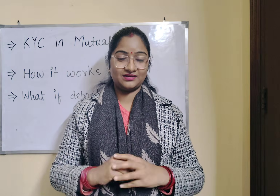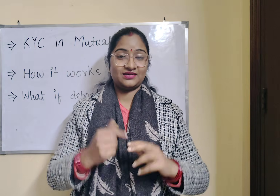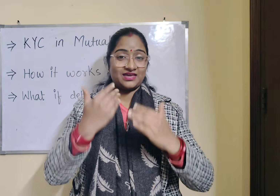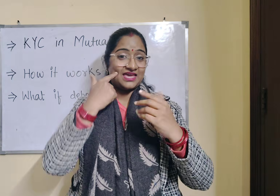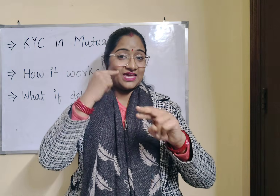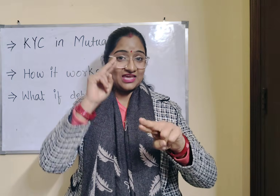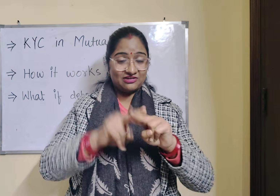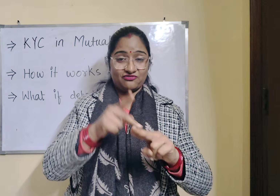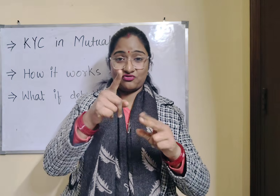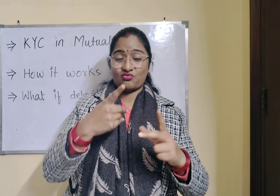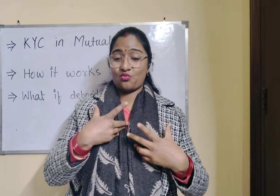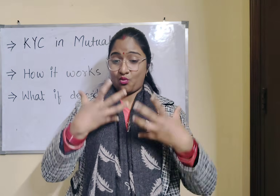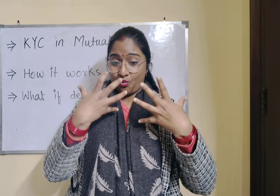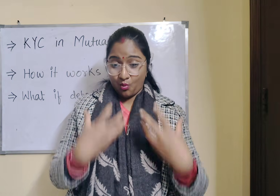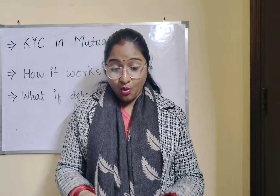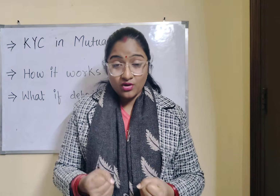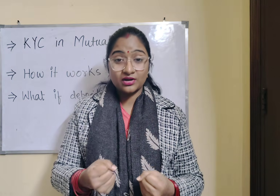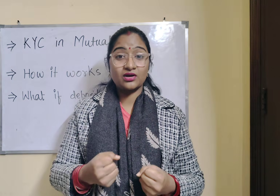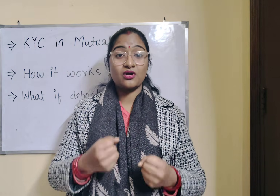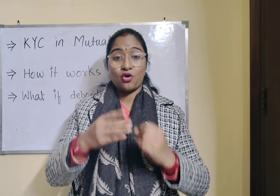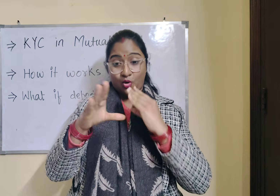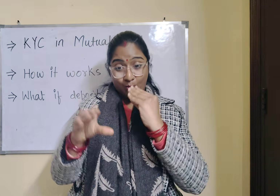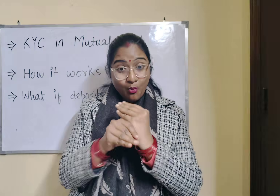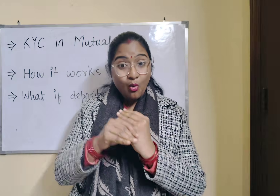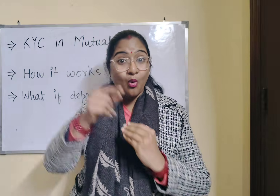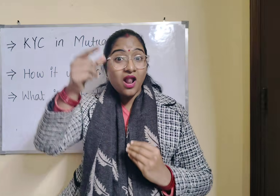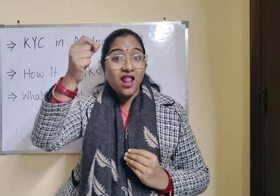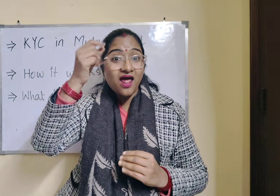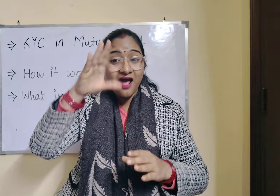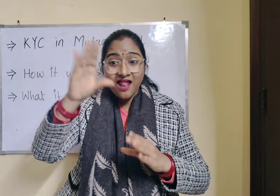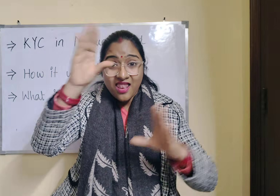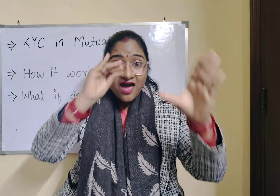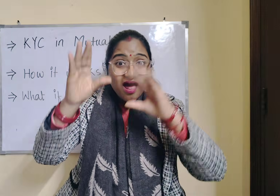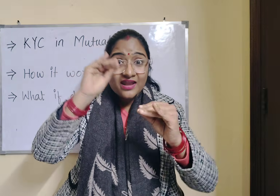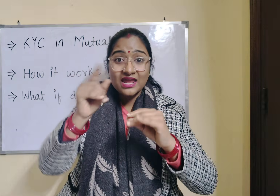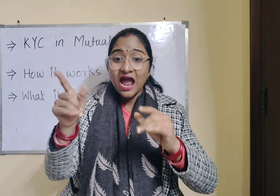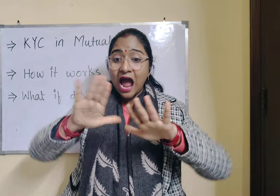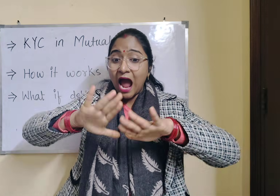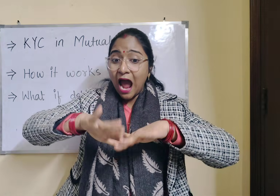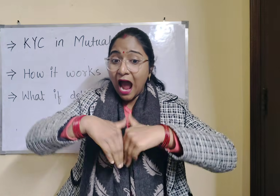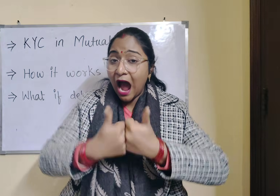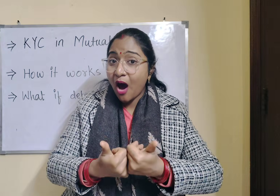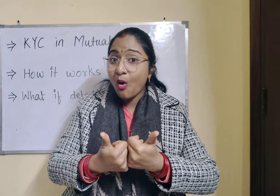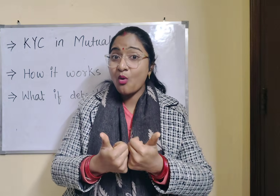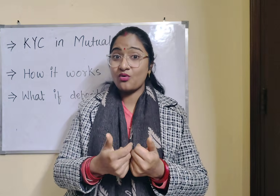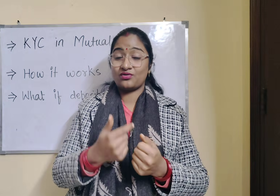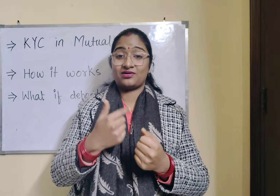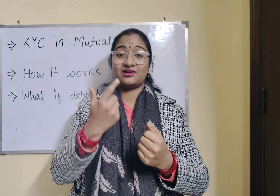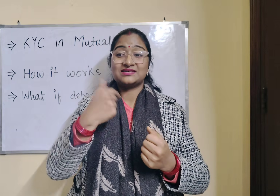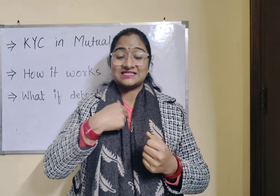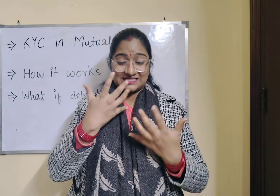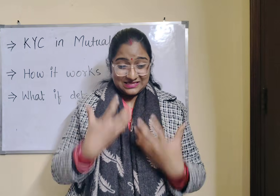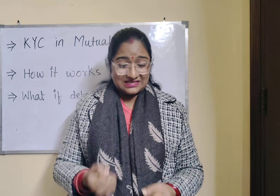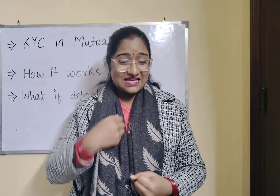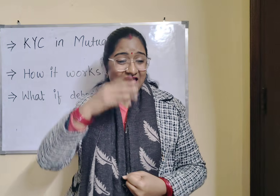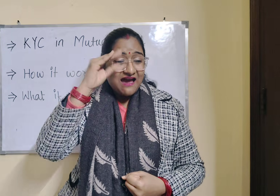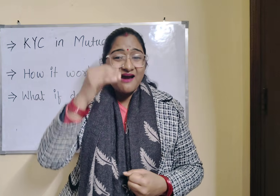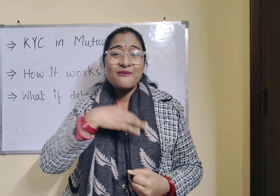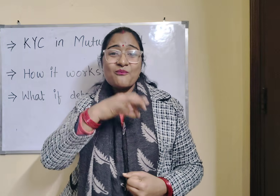हो। साथ मैं आपको बताऊं, आप चाहते हैं कि और सीखना कि इसको कैसे अप्लाई कर सकते